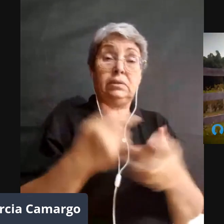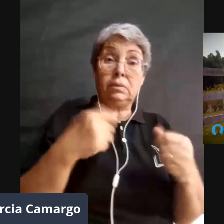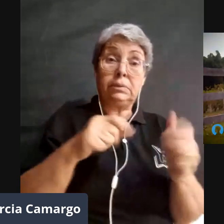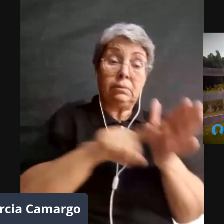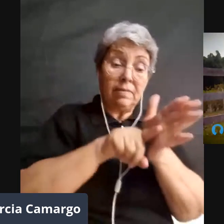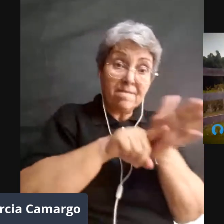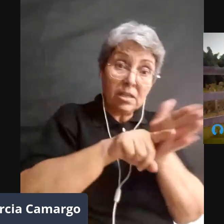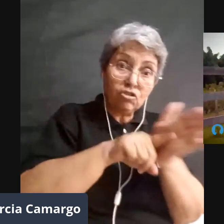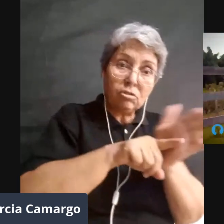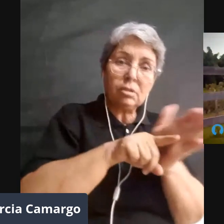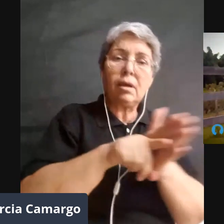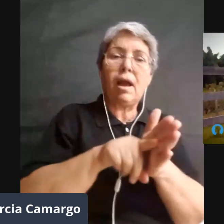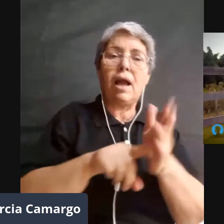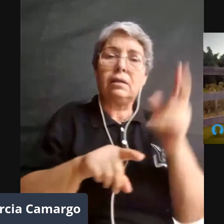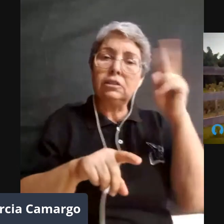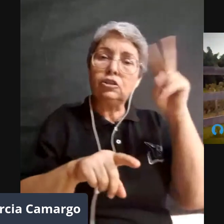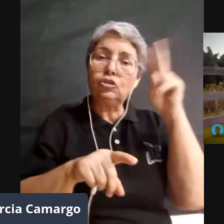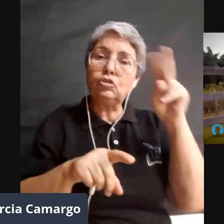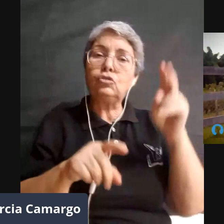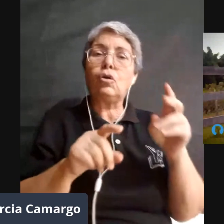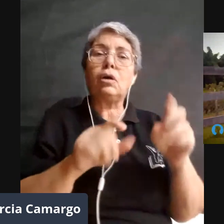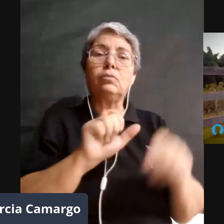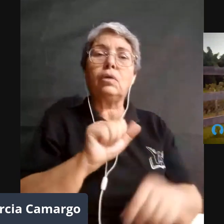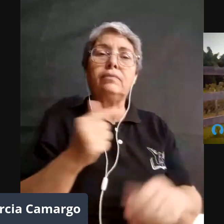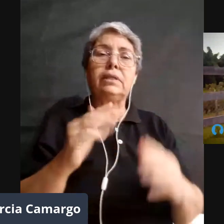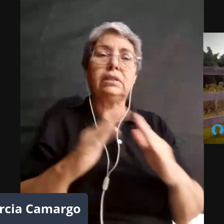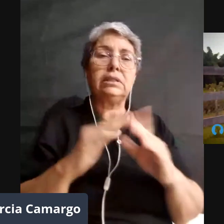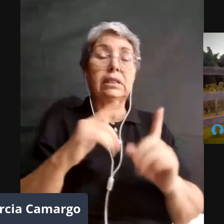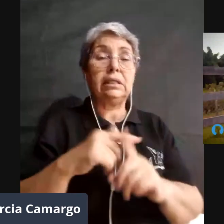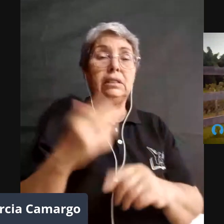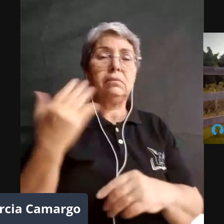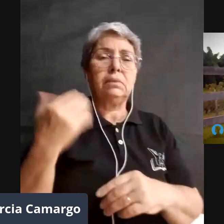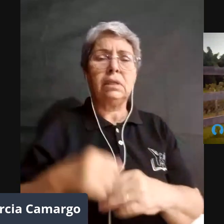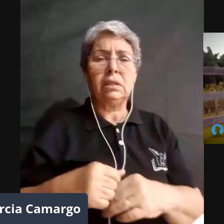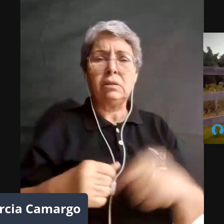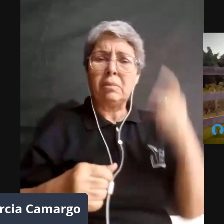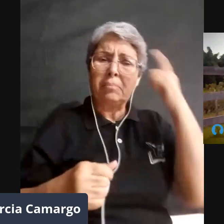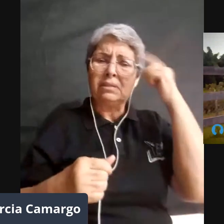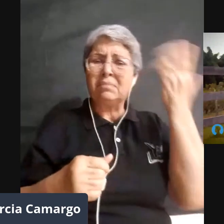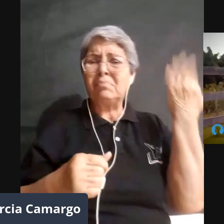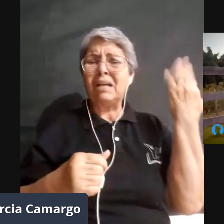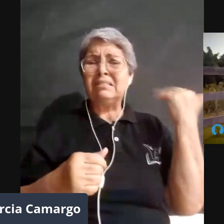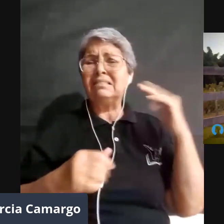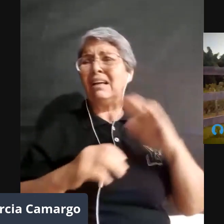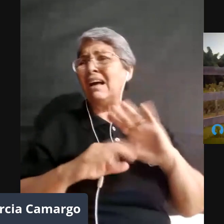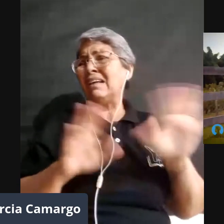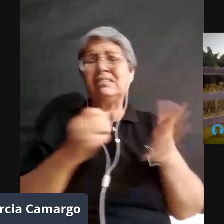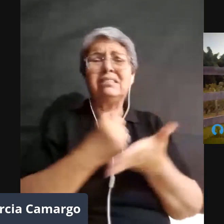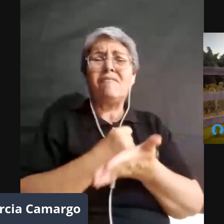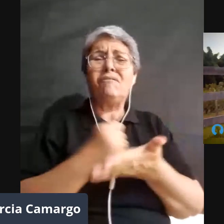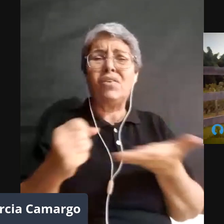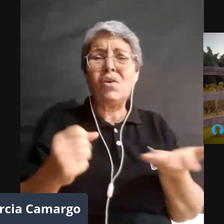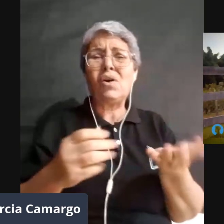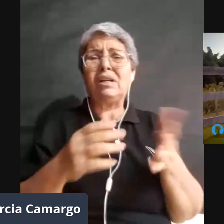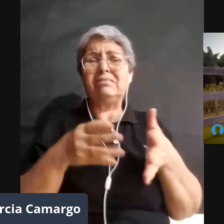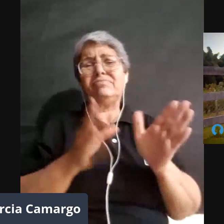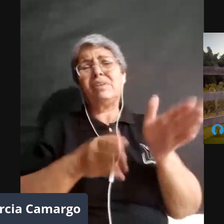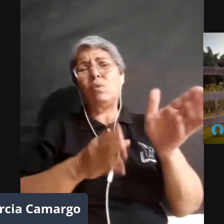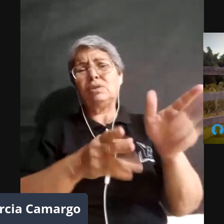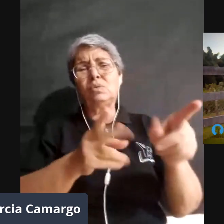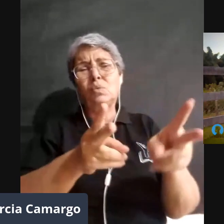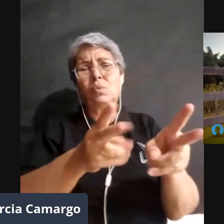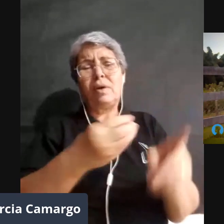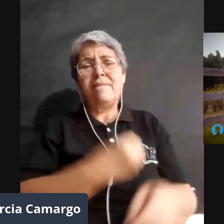história. Por que prestar tanta atenção num passado tão trágico? Por que já não esquecer logo de uma vez e seguir adiante a partir de